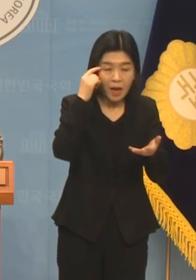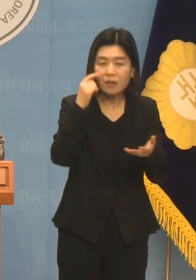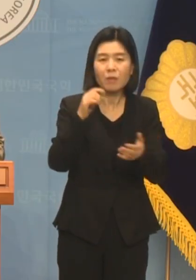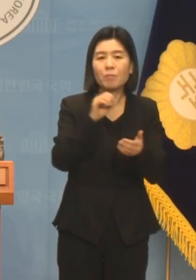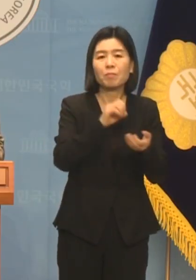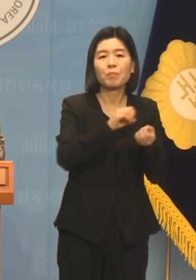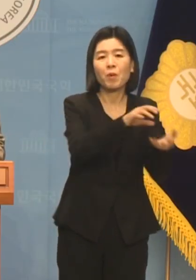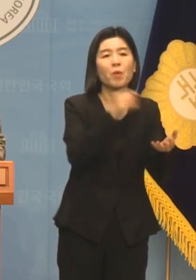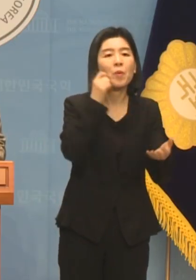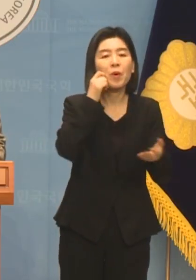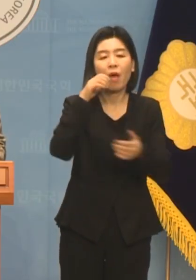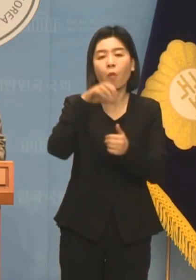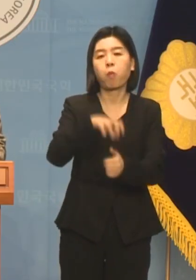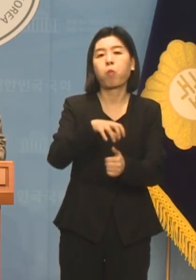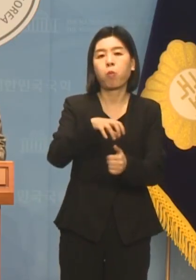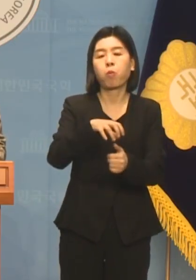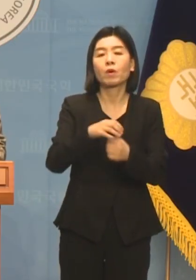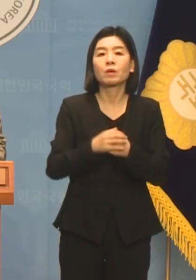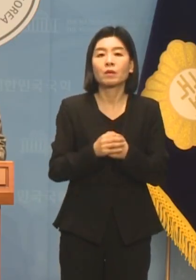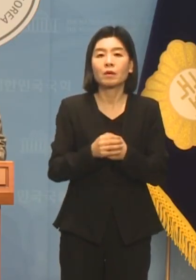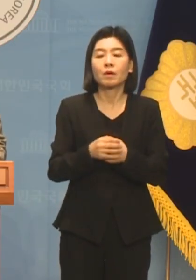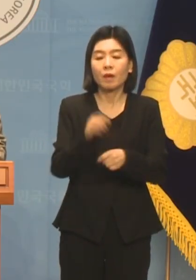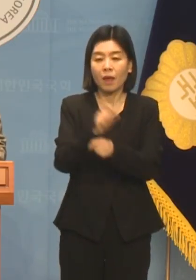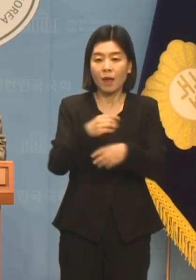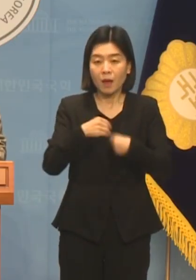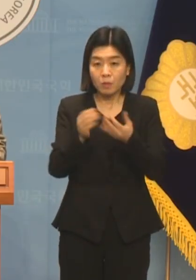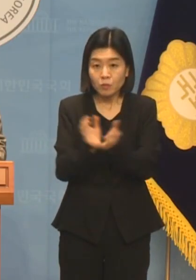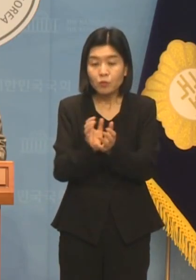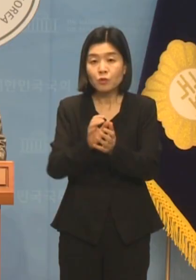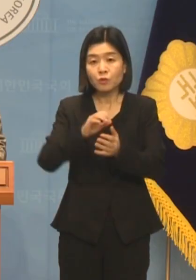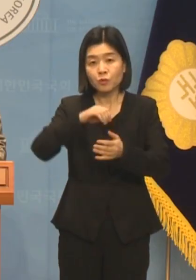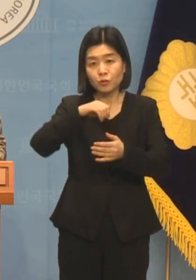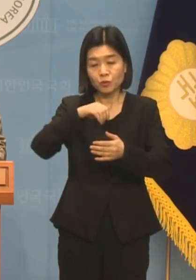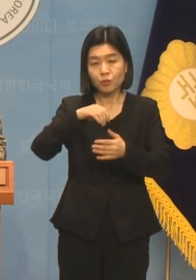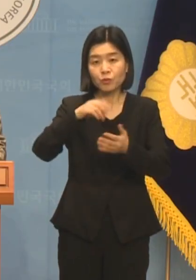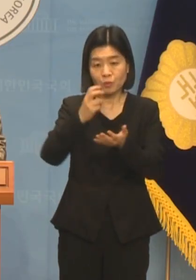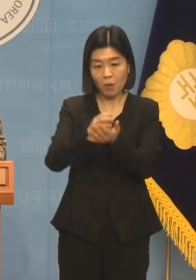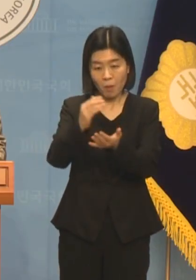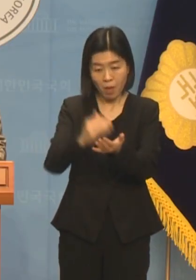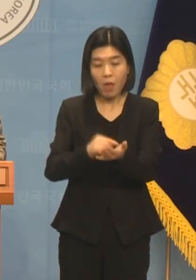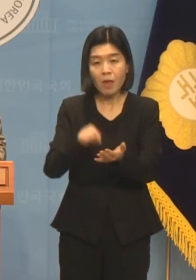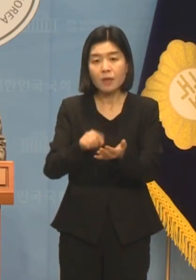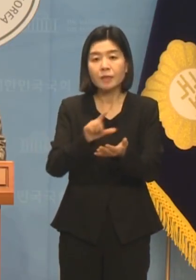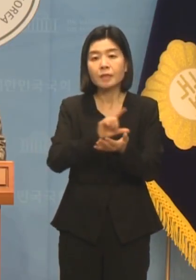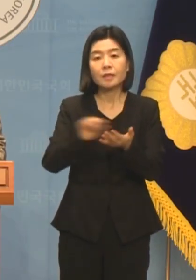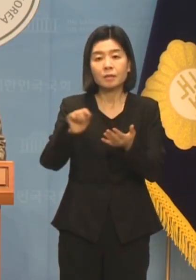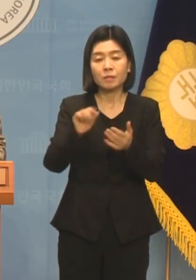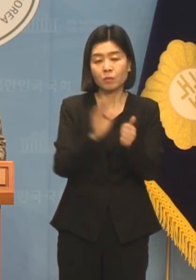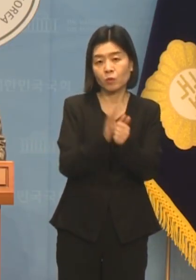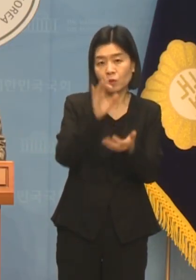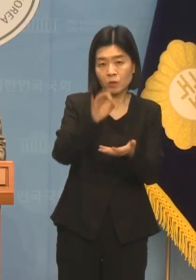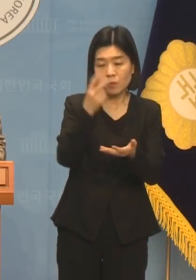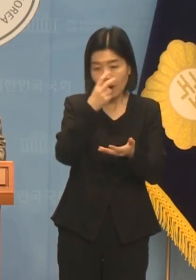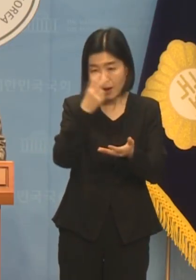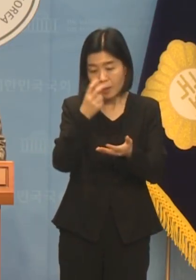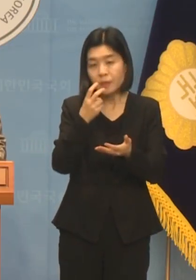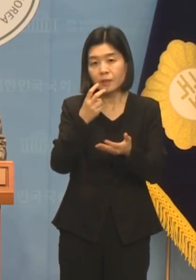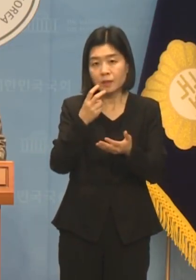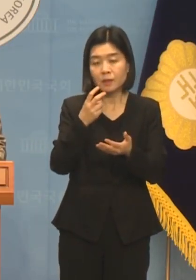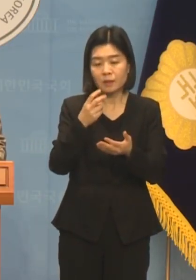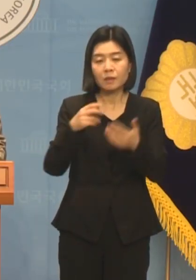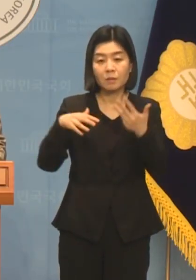트랙터입니다. 행정안전부 예교 제273호 지방보조금 관리 기준 제8호에